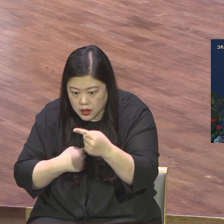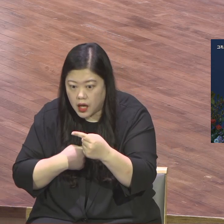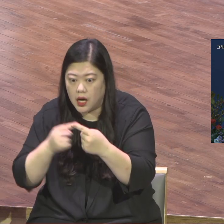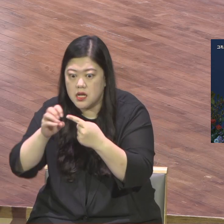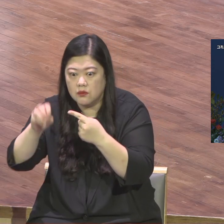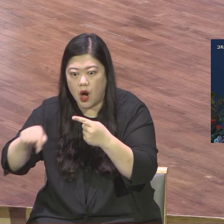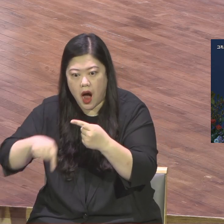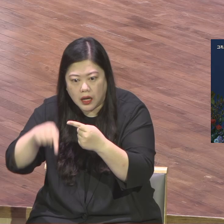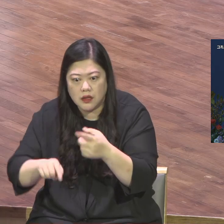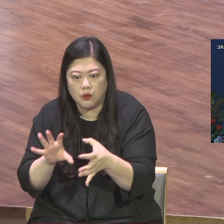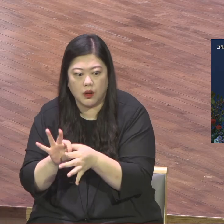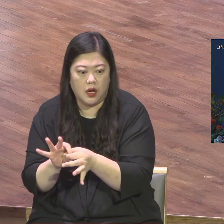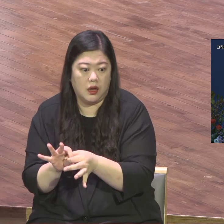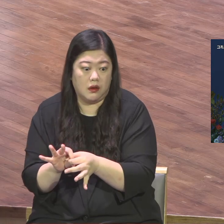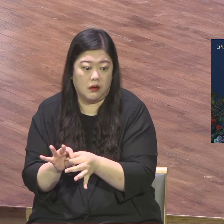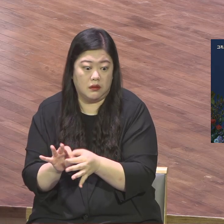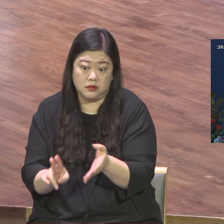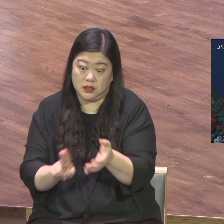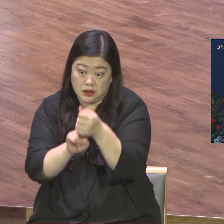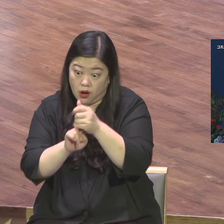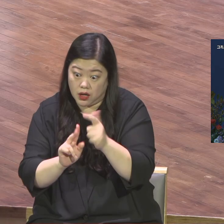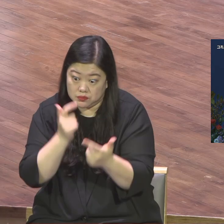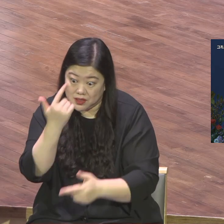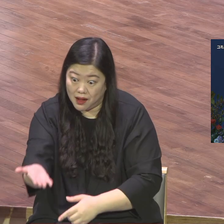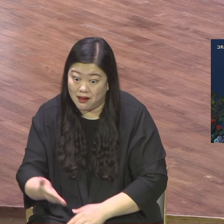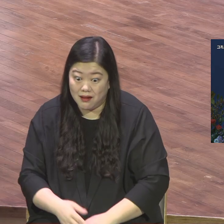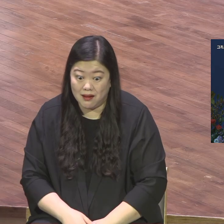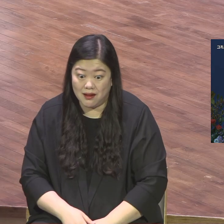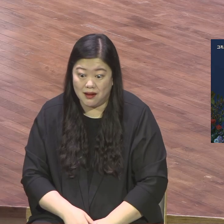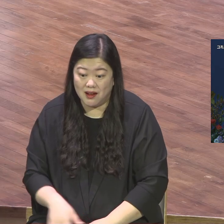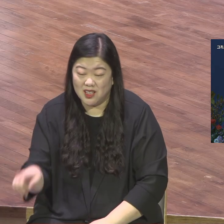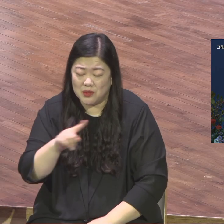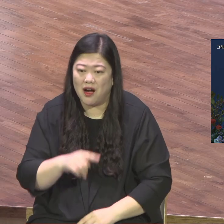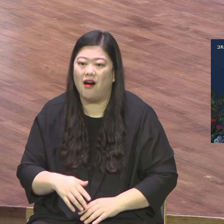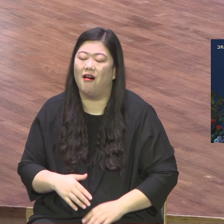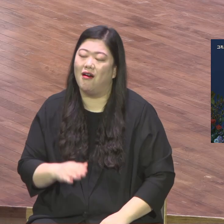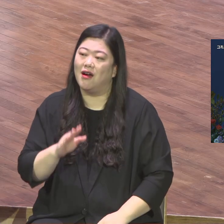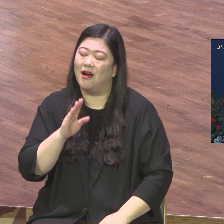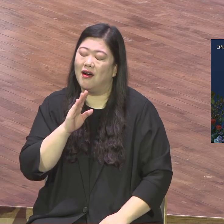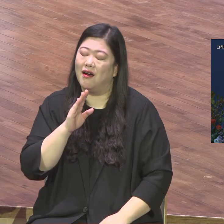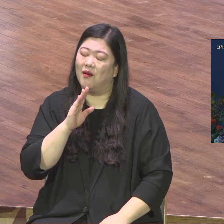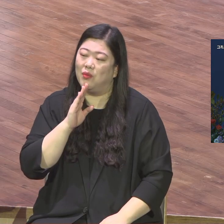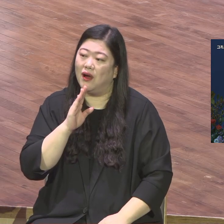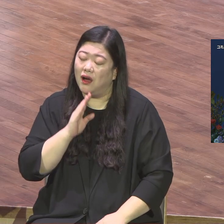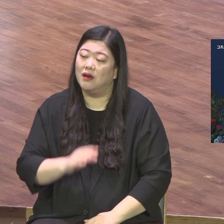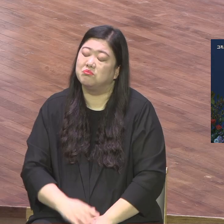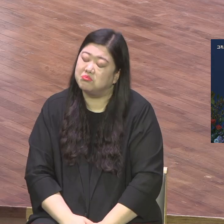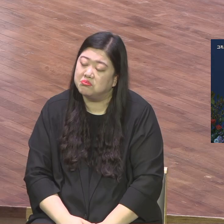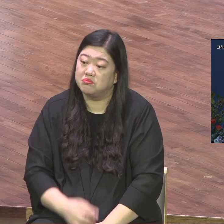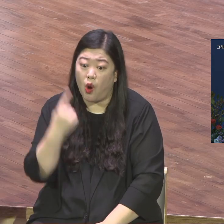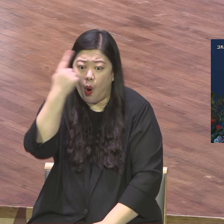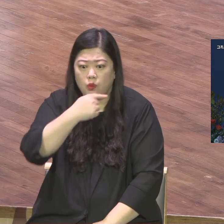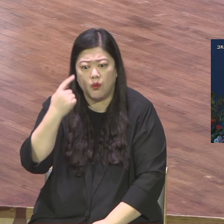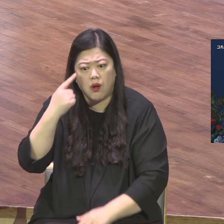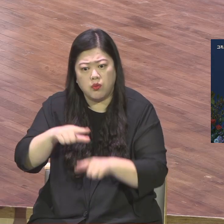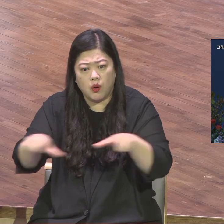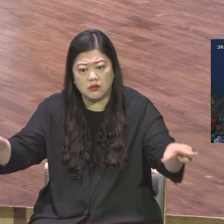보통 기적이 아니에요. 여러분들이 잘 모르는 것 같아요 지금. 사도